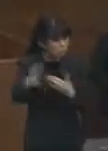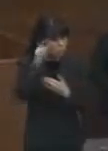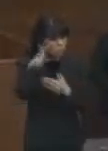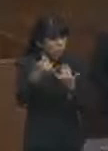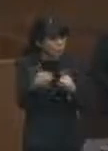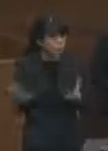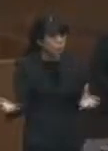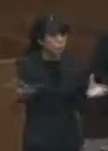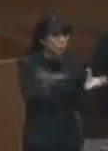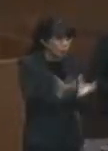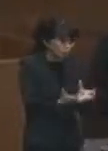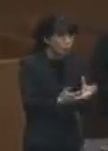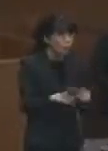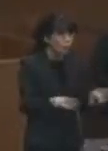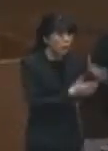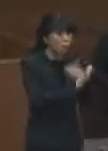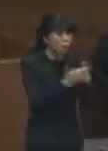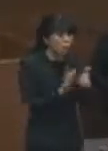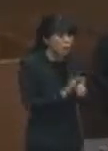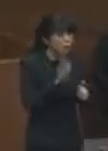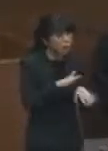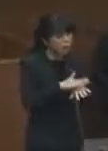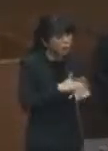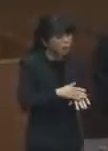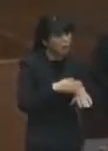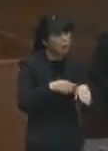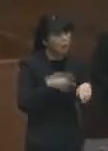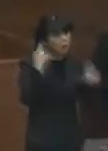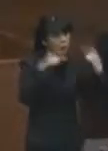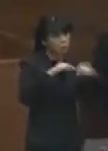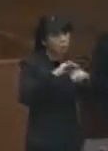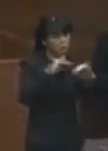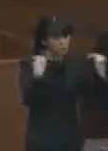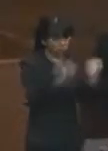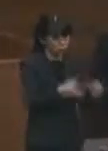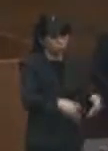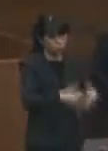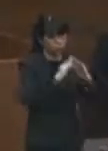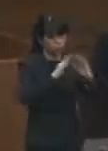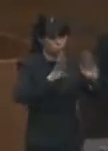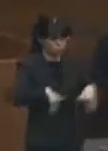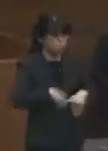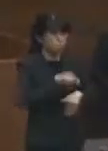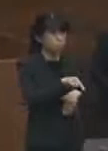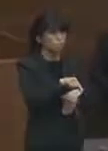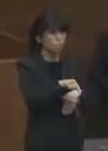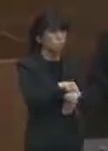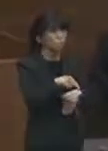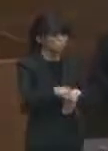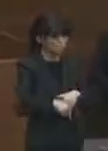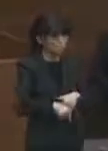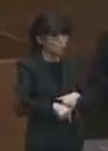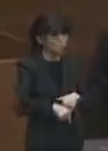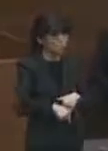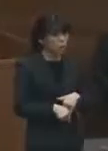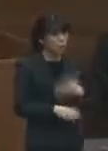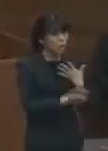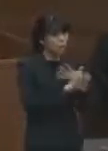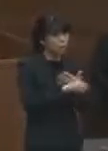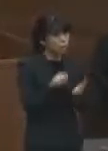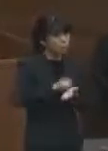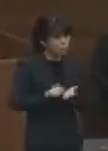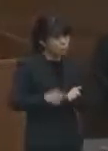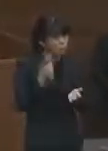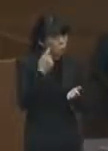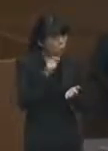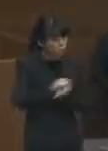えた生活保護行政の在り方検討チームを設置いたしたところでございます。またケース記録の虚偽記載に関